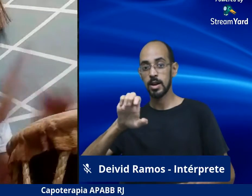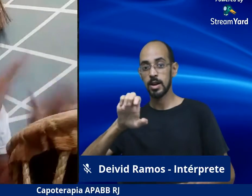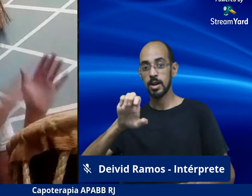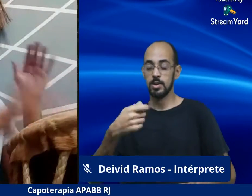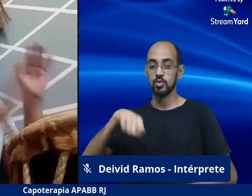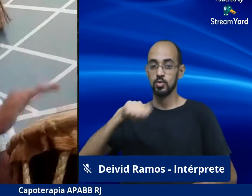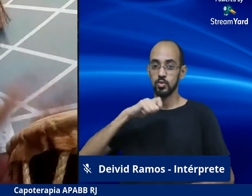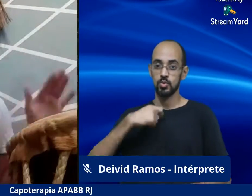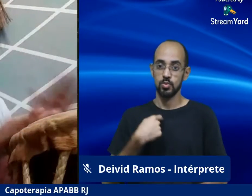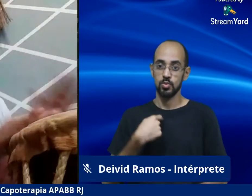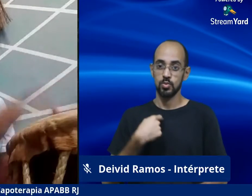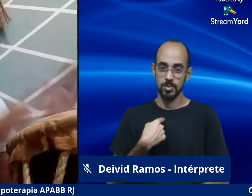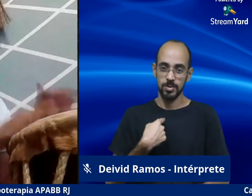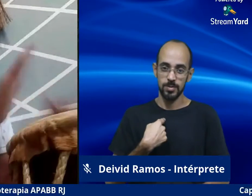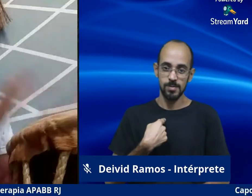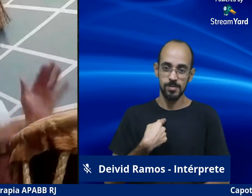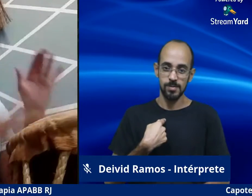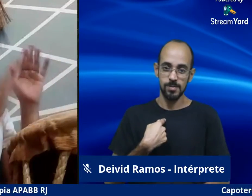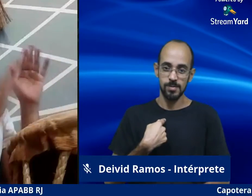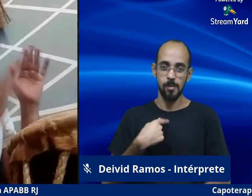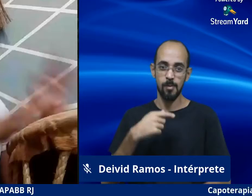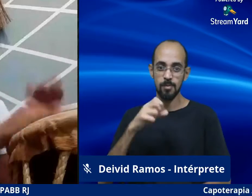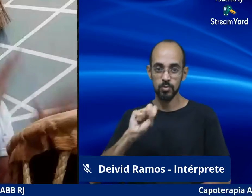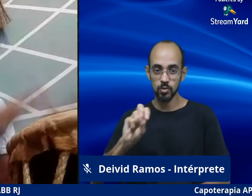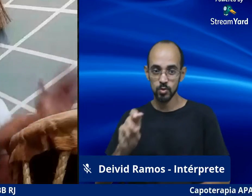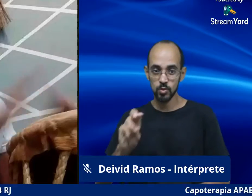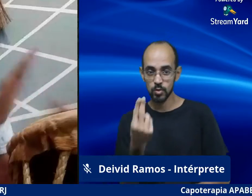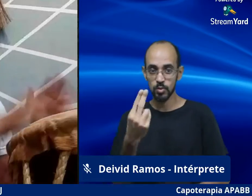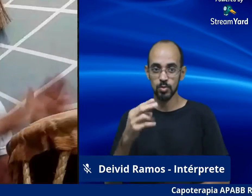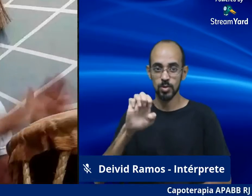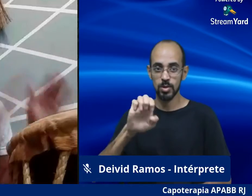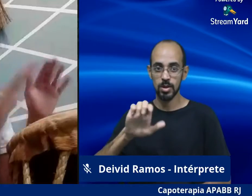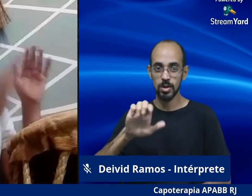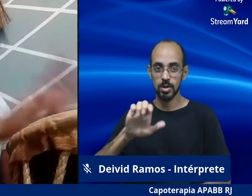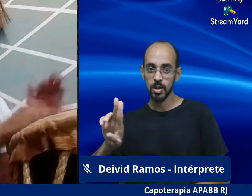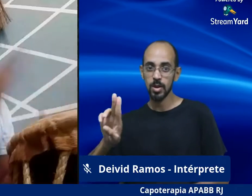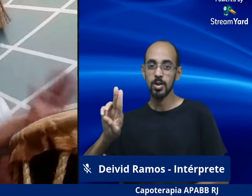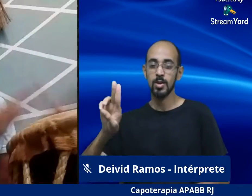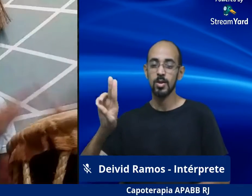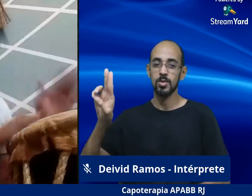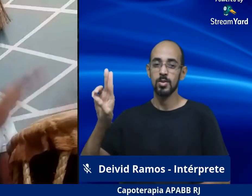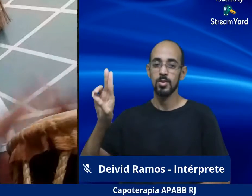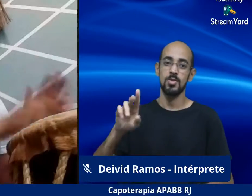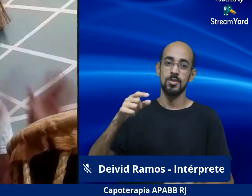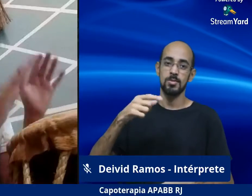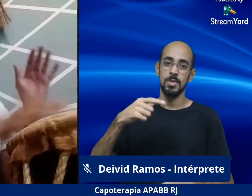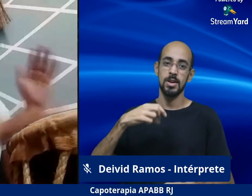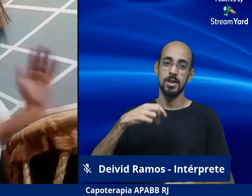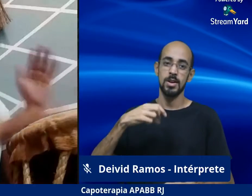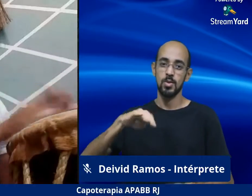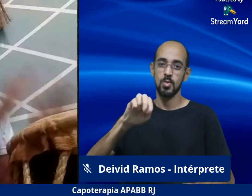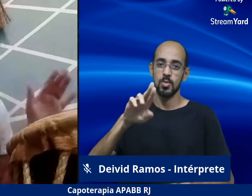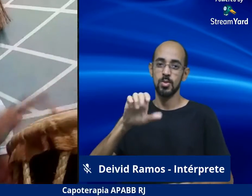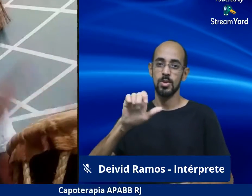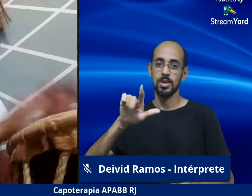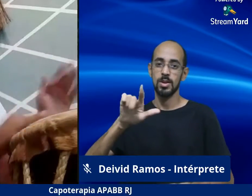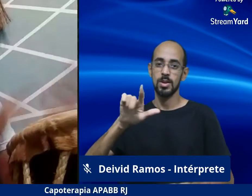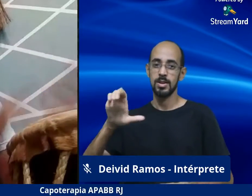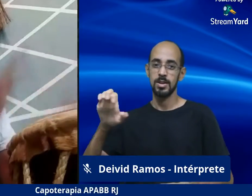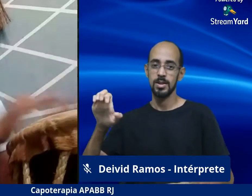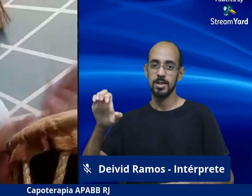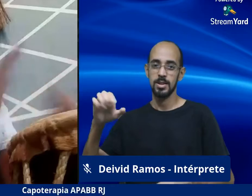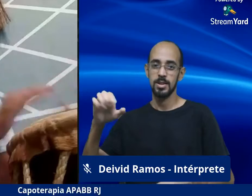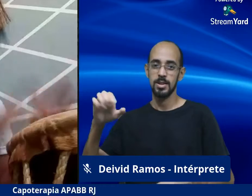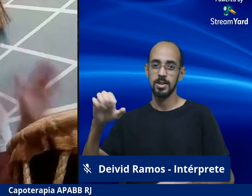eu. Sou eu, sou eu, sou eu maculelê, sou